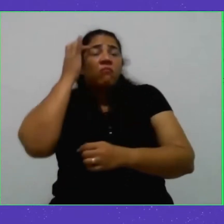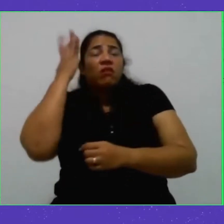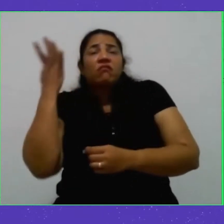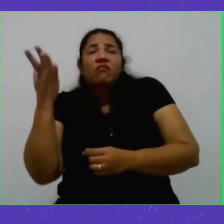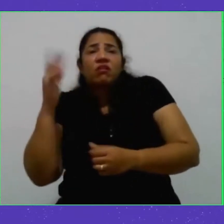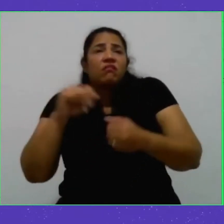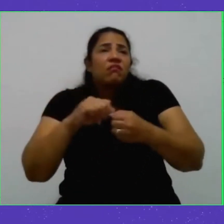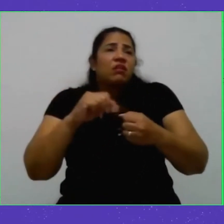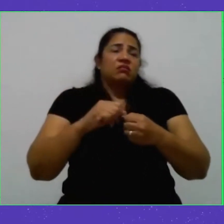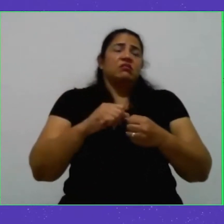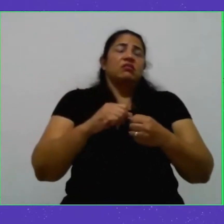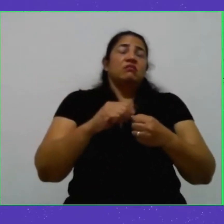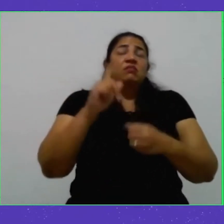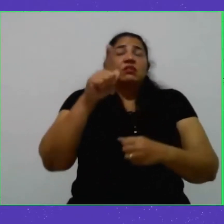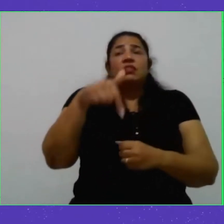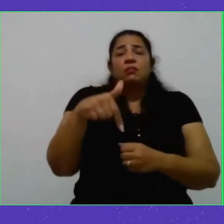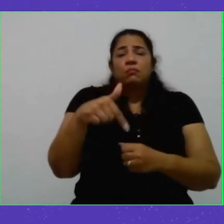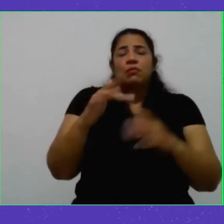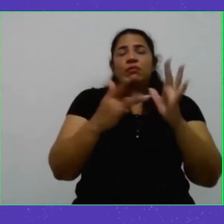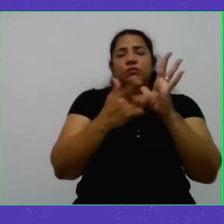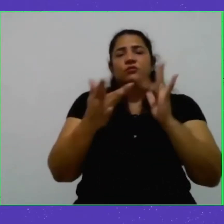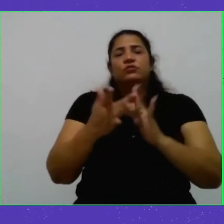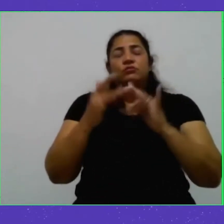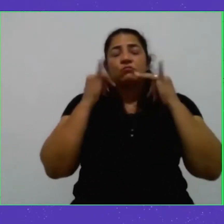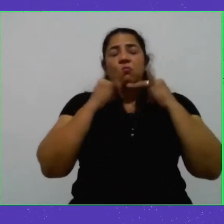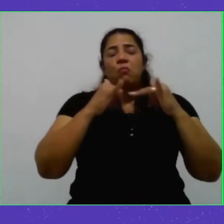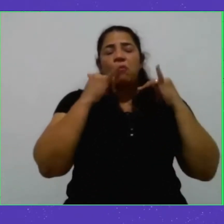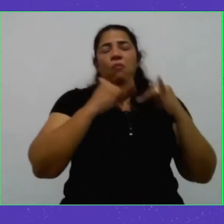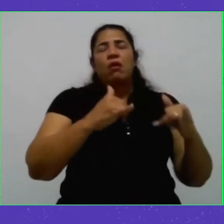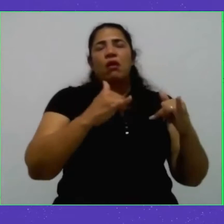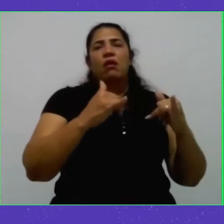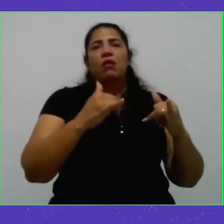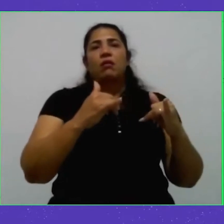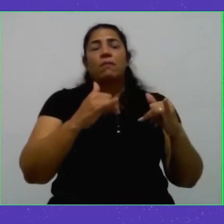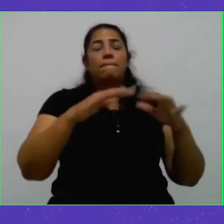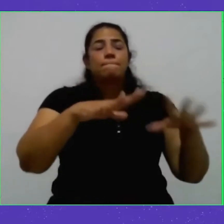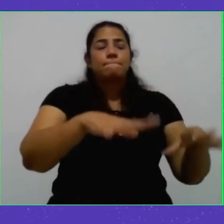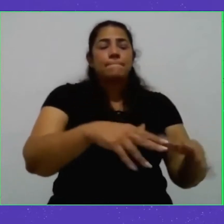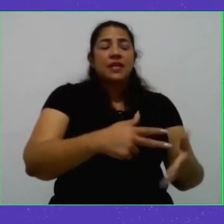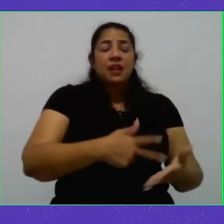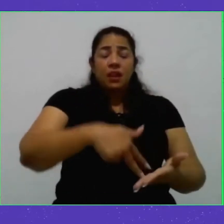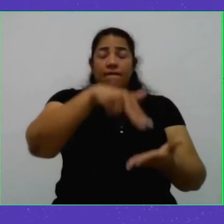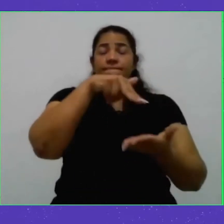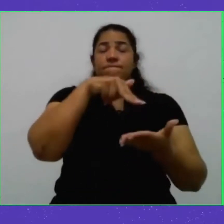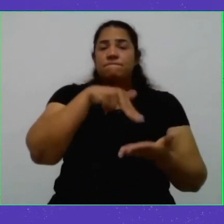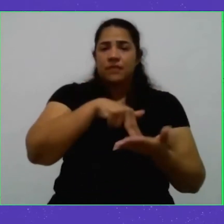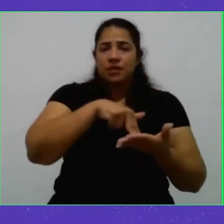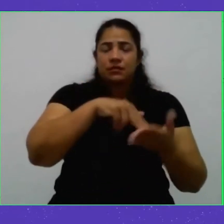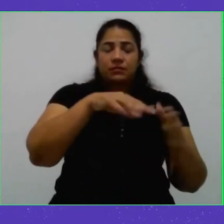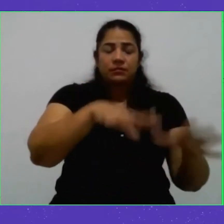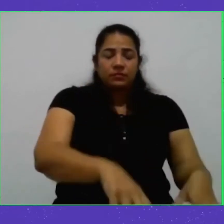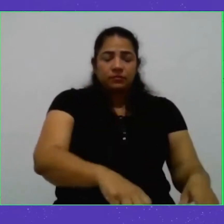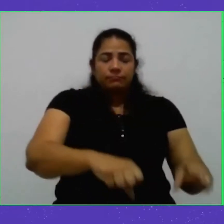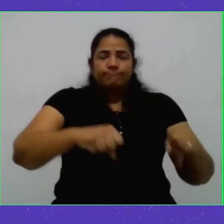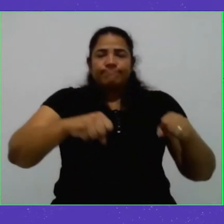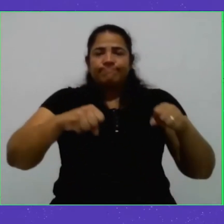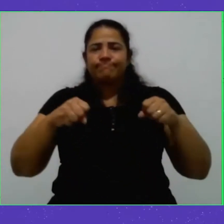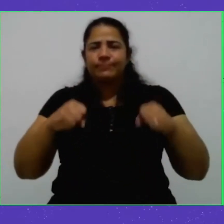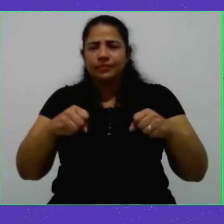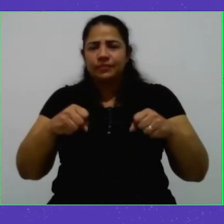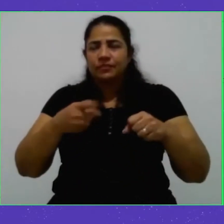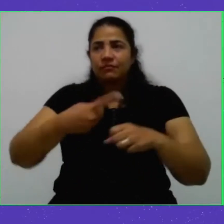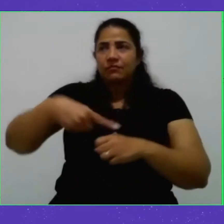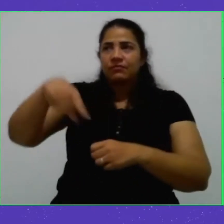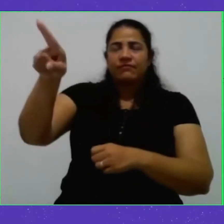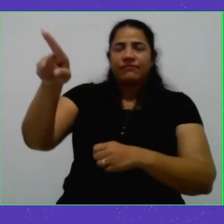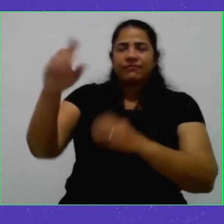levanta-te, toma o teu leito e vai para casa. Por que eu estou falando isso para vocês? O Senhor está